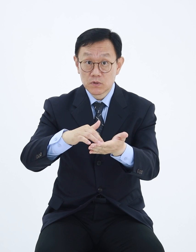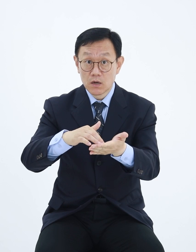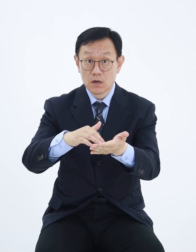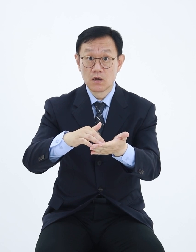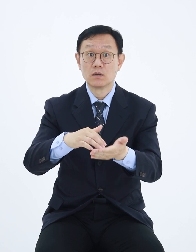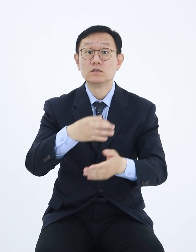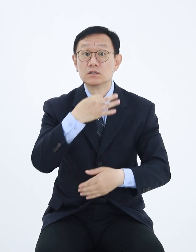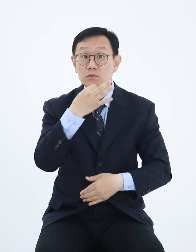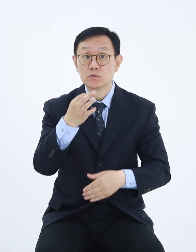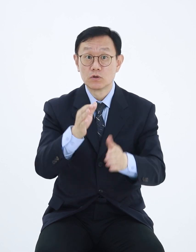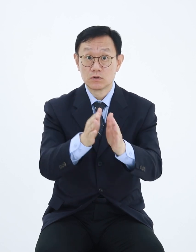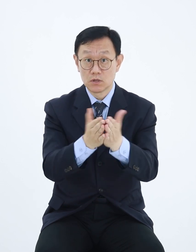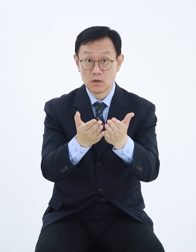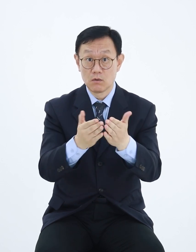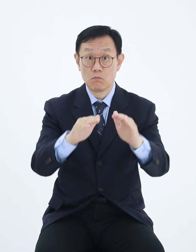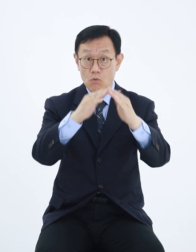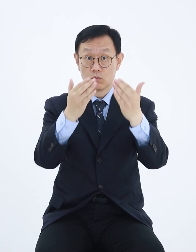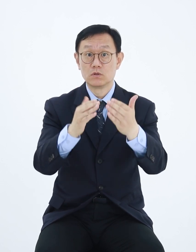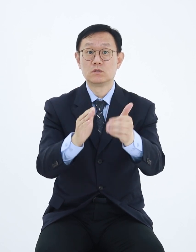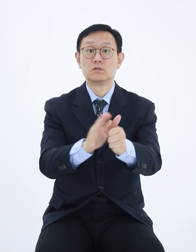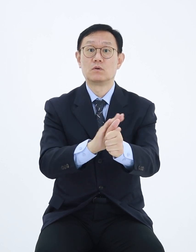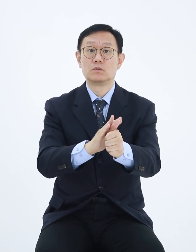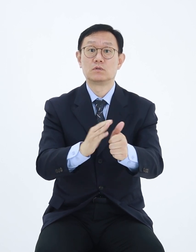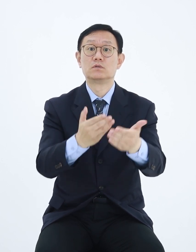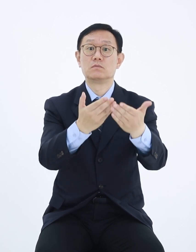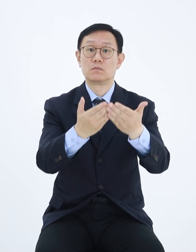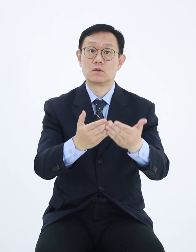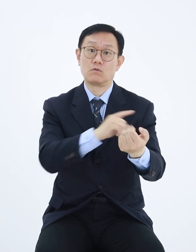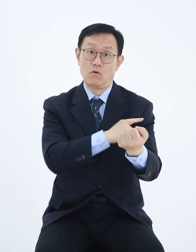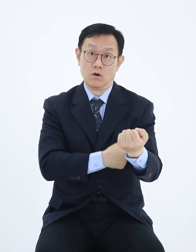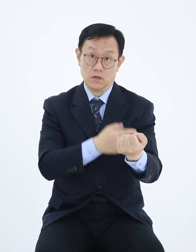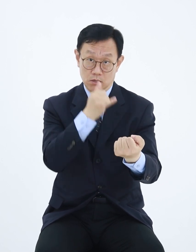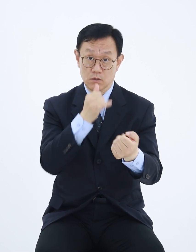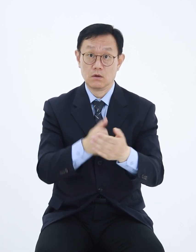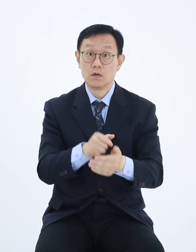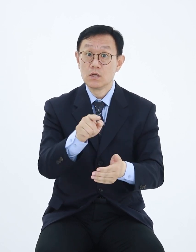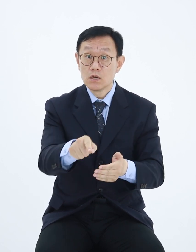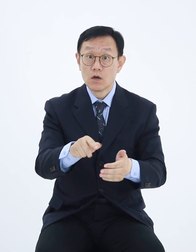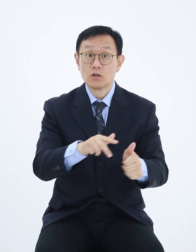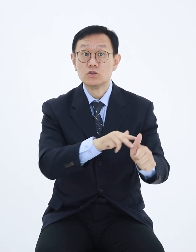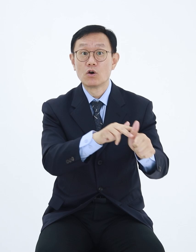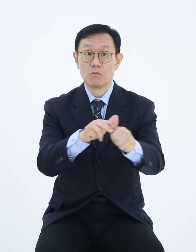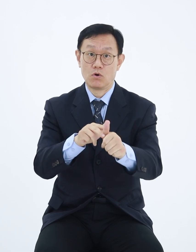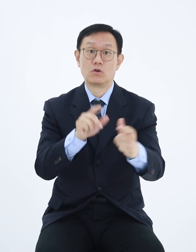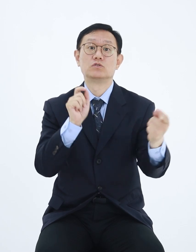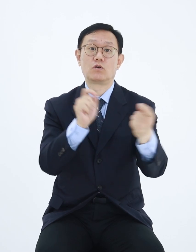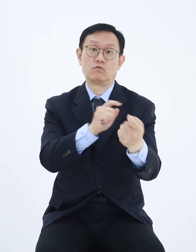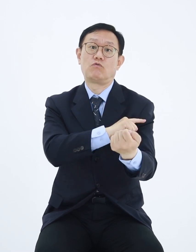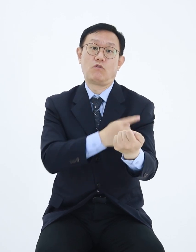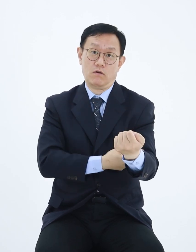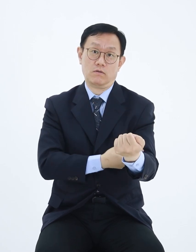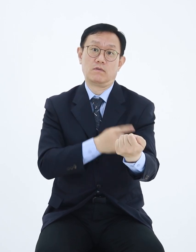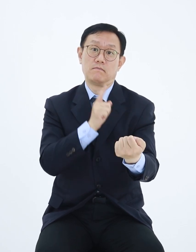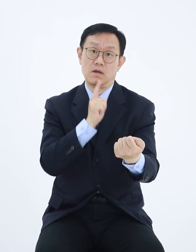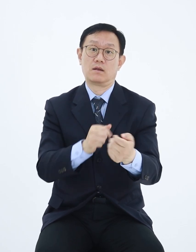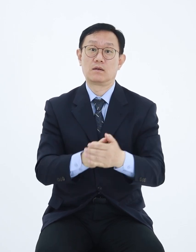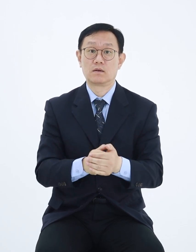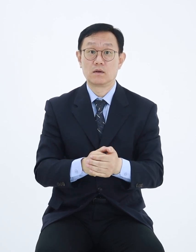음성 도서 등 모든 서비스를 제공받을 권리를 가지며 이것을 정보 접근권이라 합니다. 우리나라는 주요